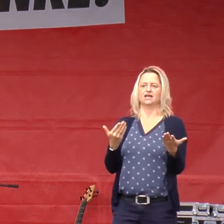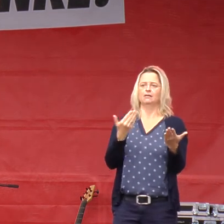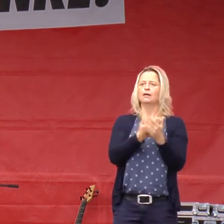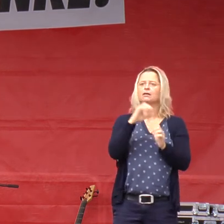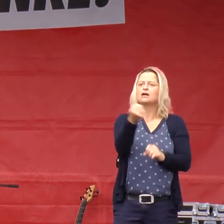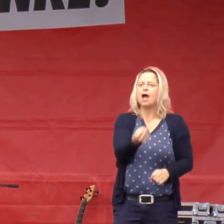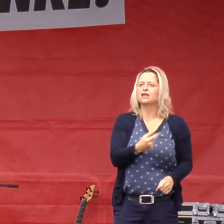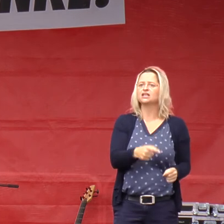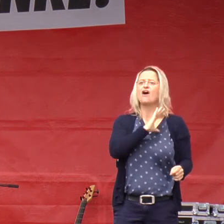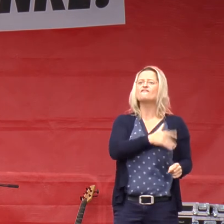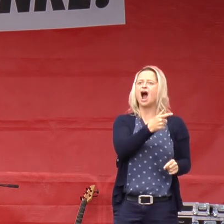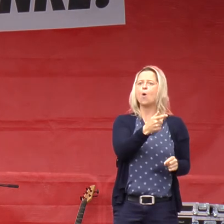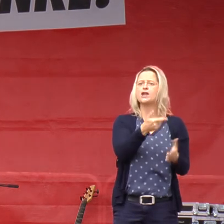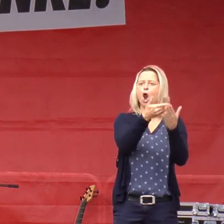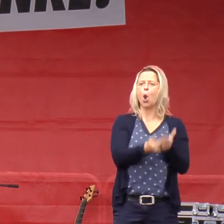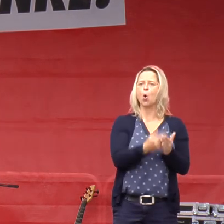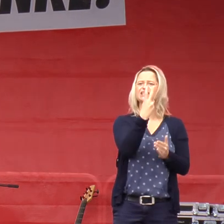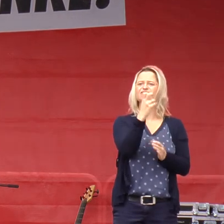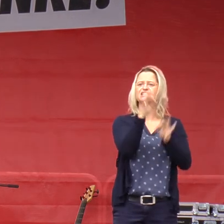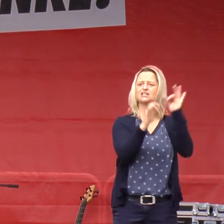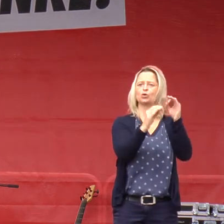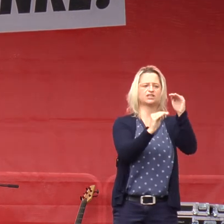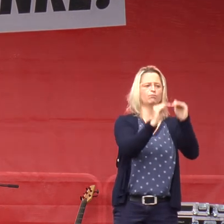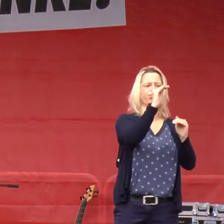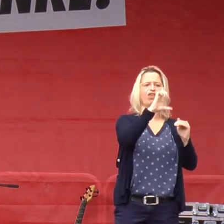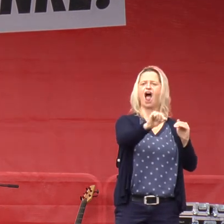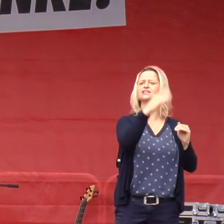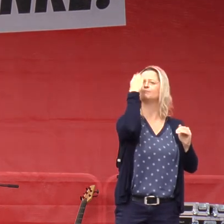20% weniger Gehalt bekommen als Männer im Durchschnitt.